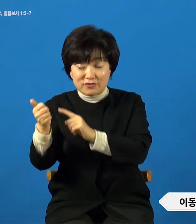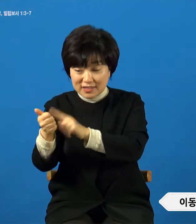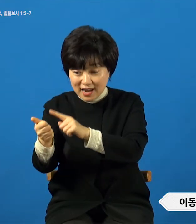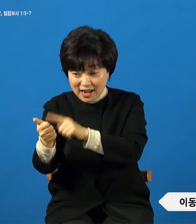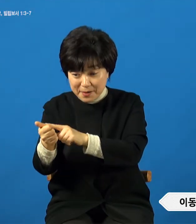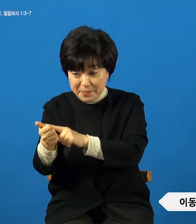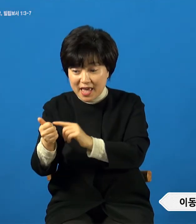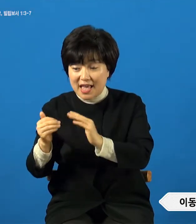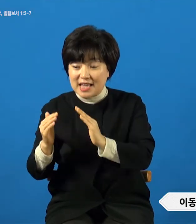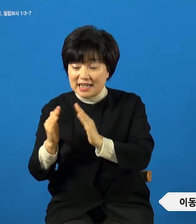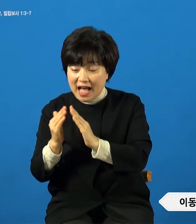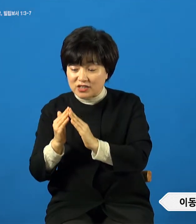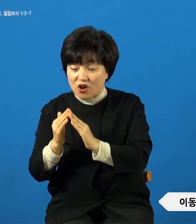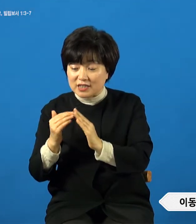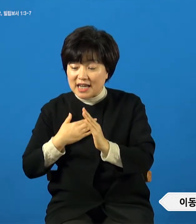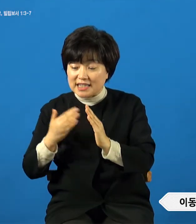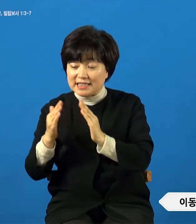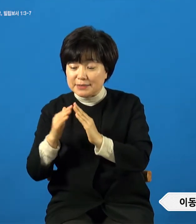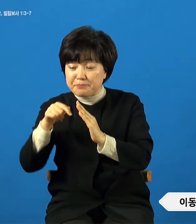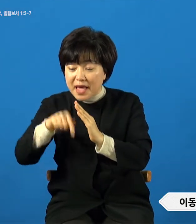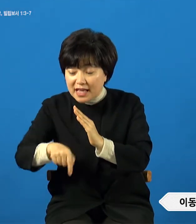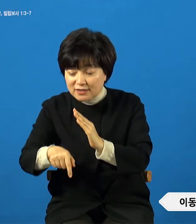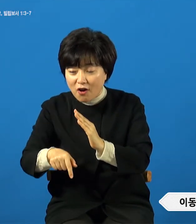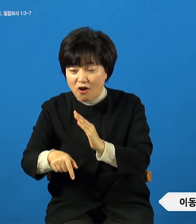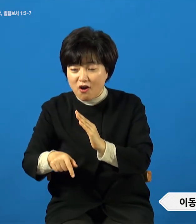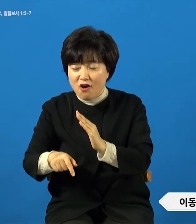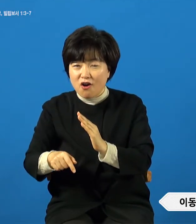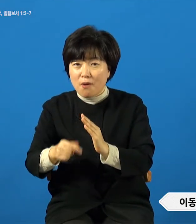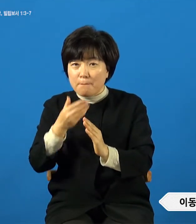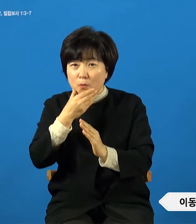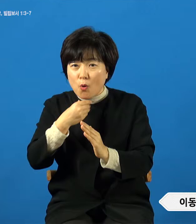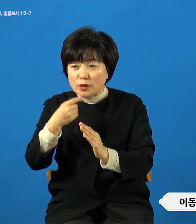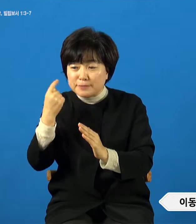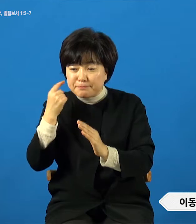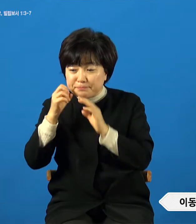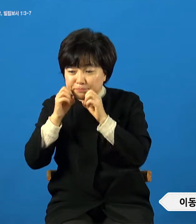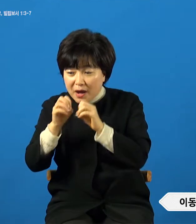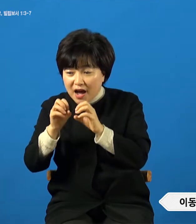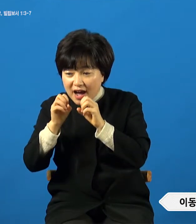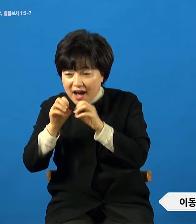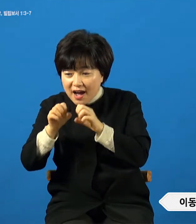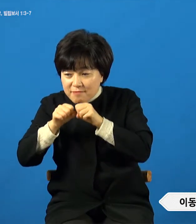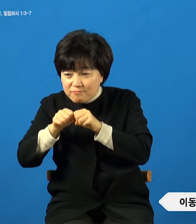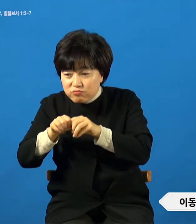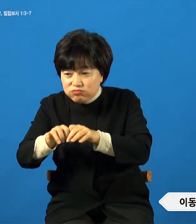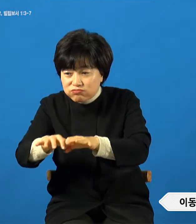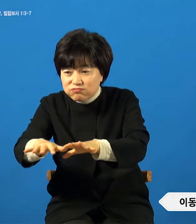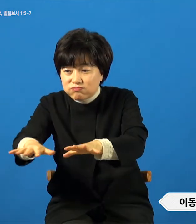영향력이 시작되었던 것처럼 복음은 나 한 사람에게서도 시작되지만